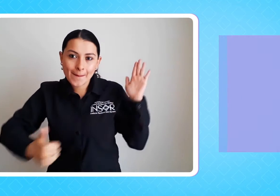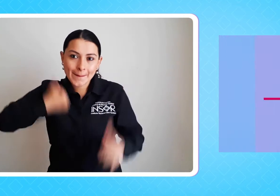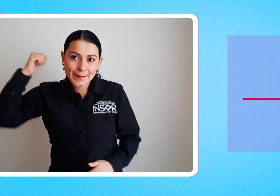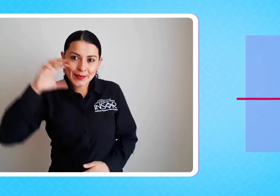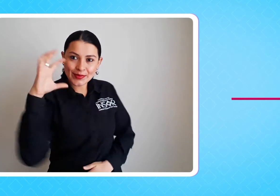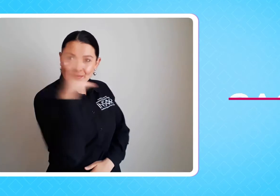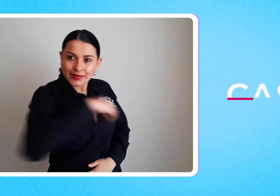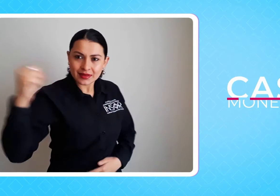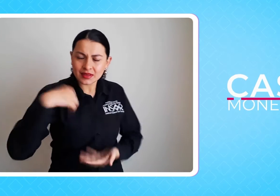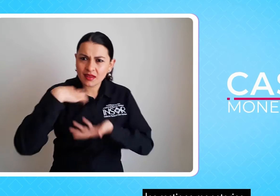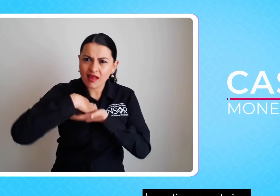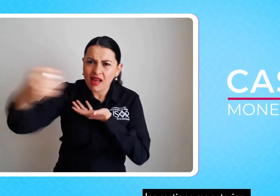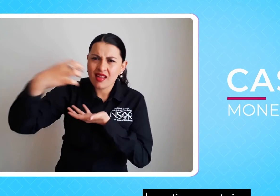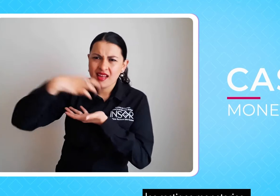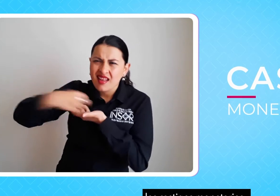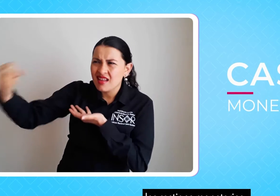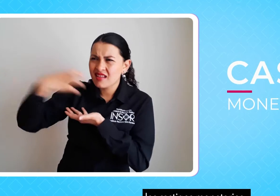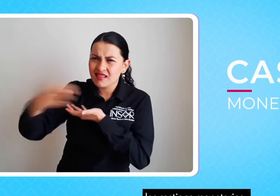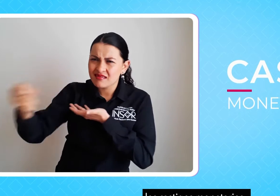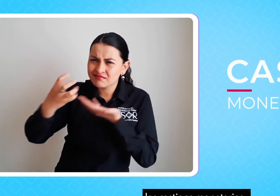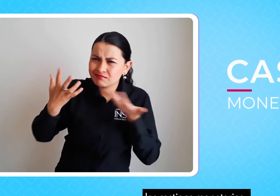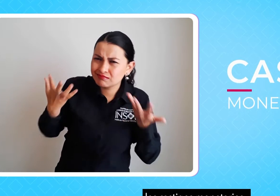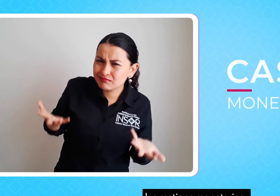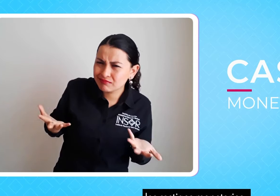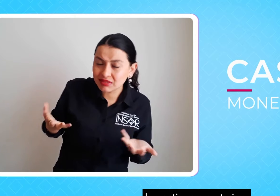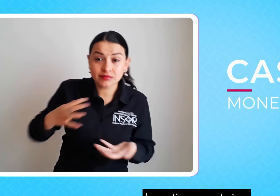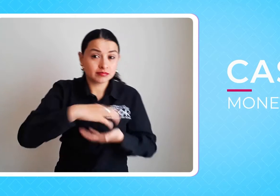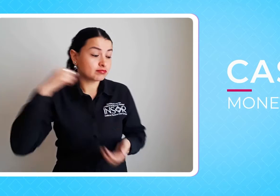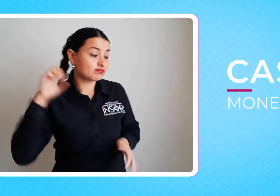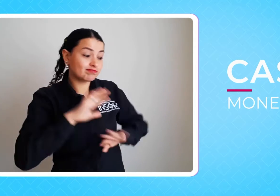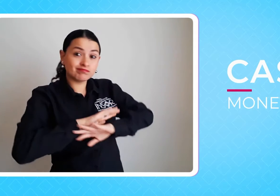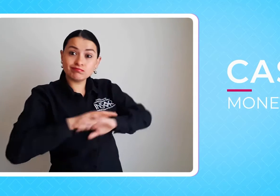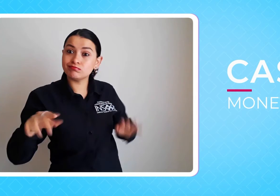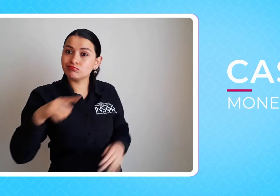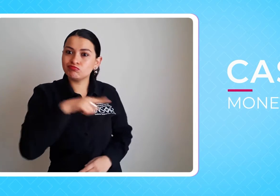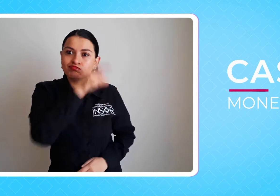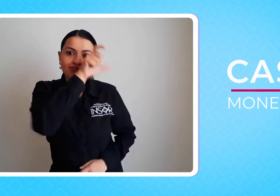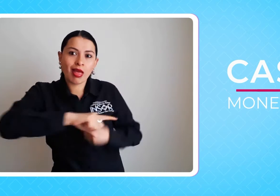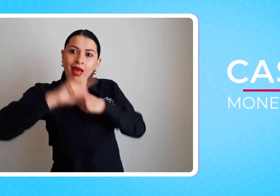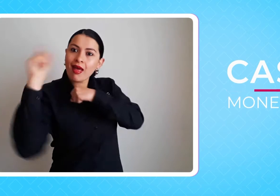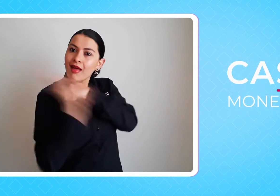patrimonial, los castigos monetarios,